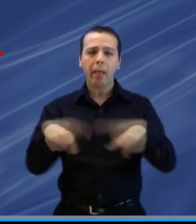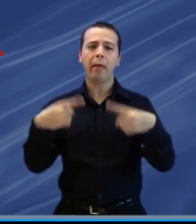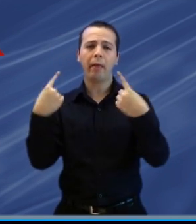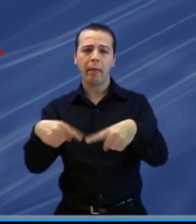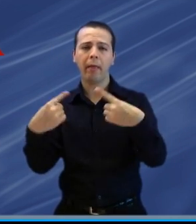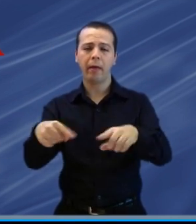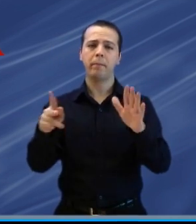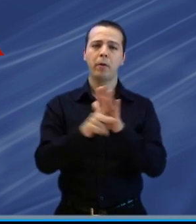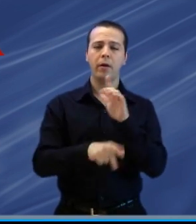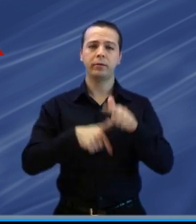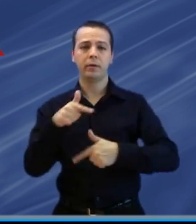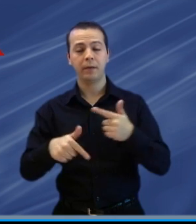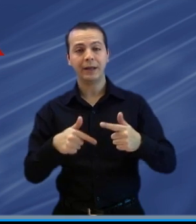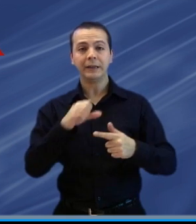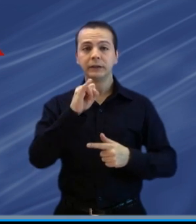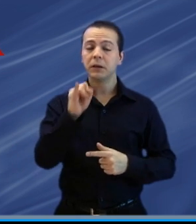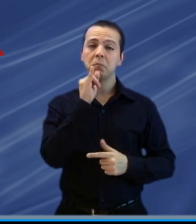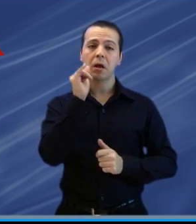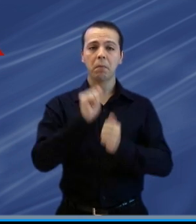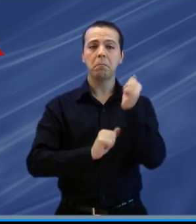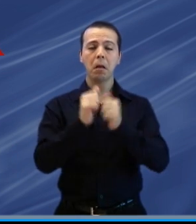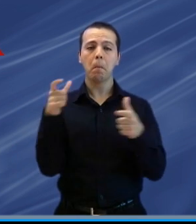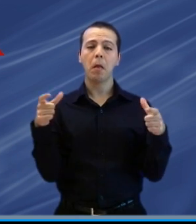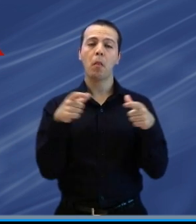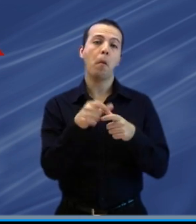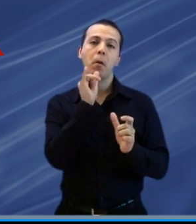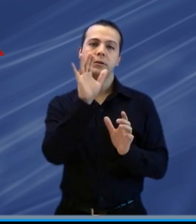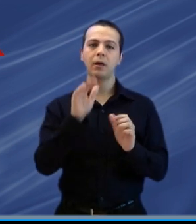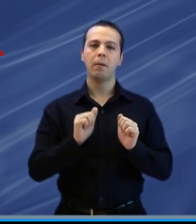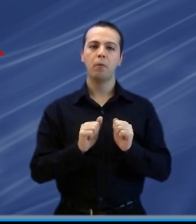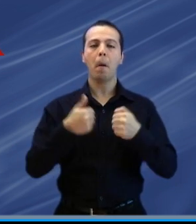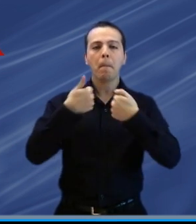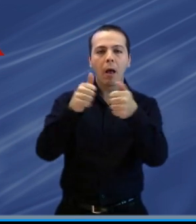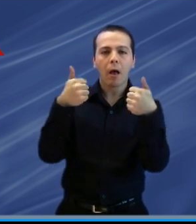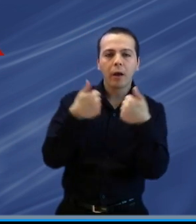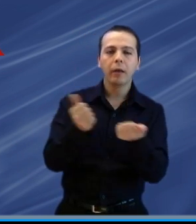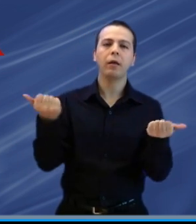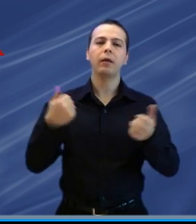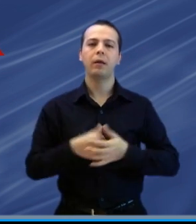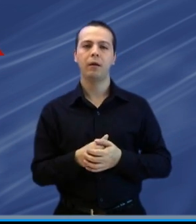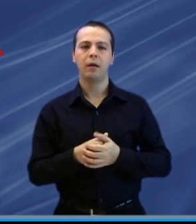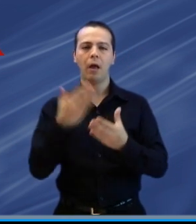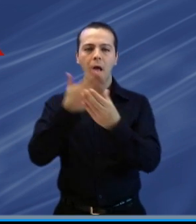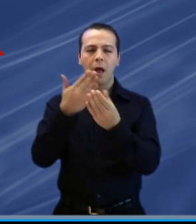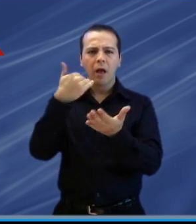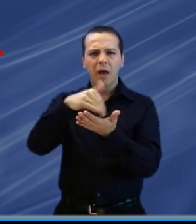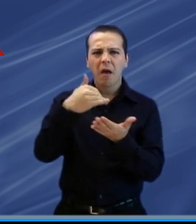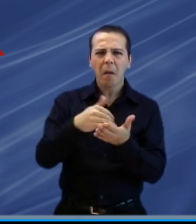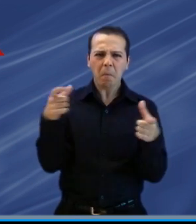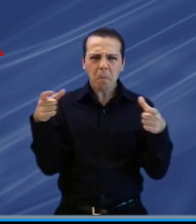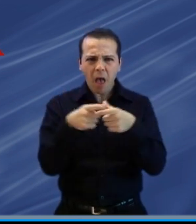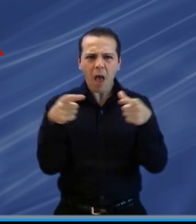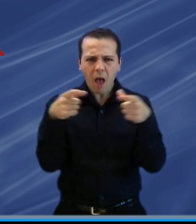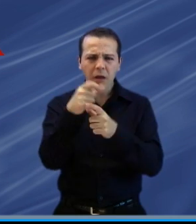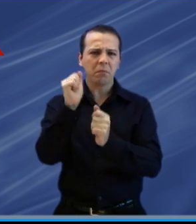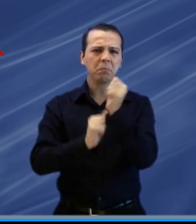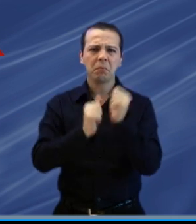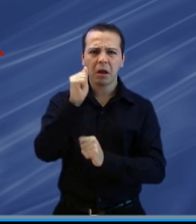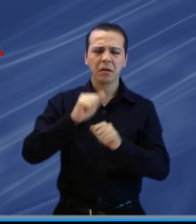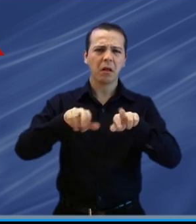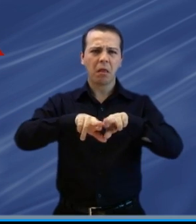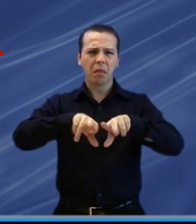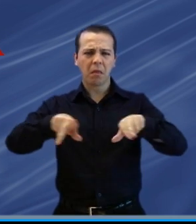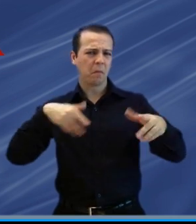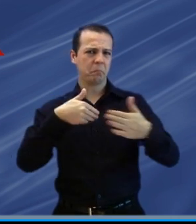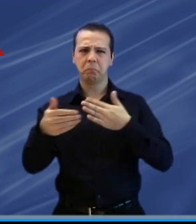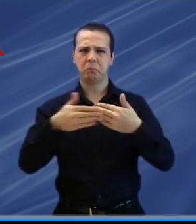pequenas empresas, eu digo, desde padarias, sapatarias, gráficas, ou seja, pequenas indústrias, de